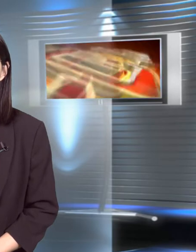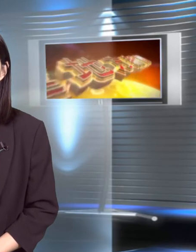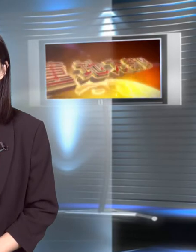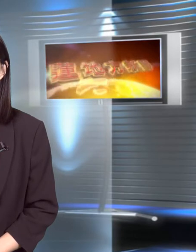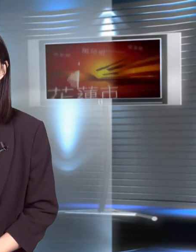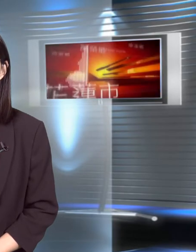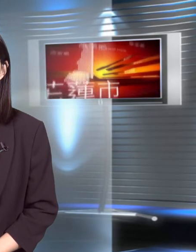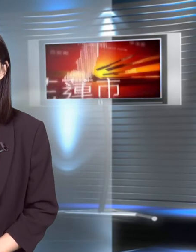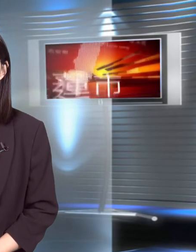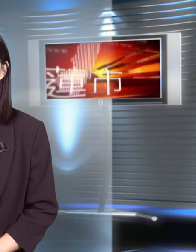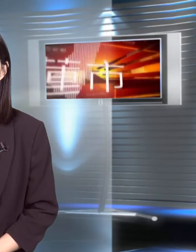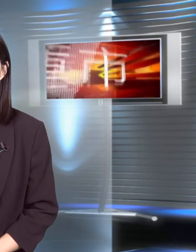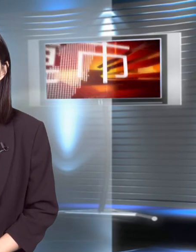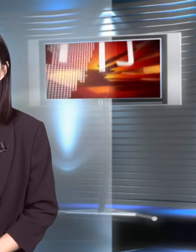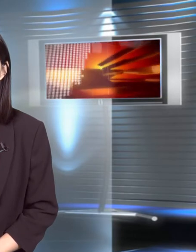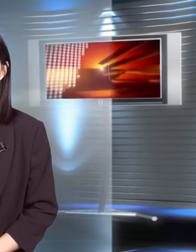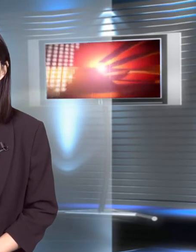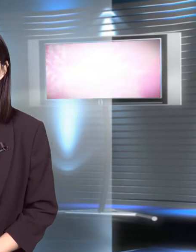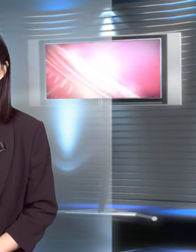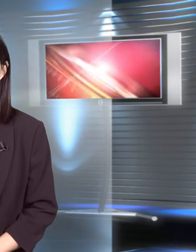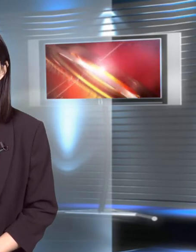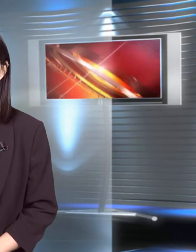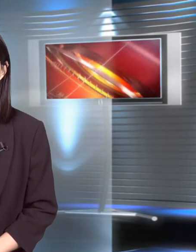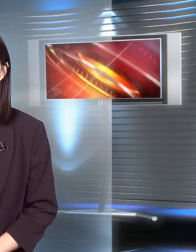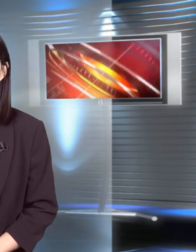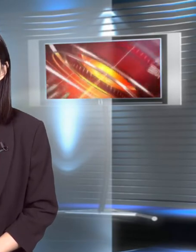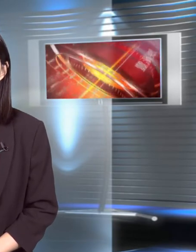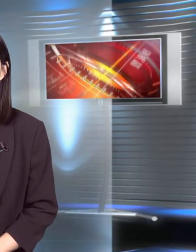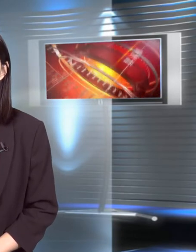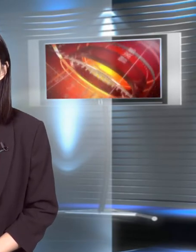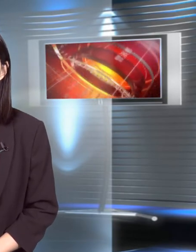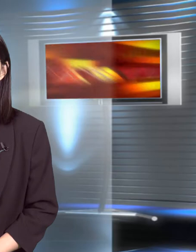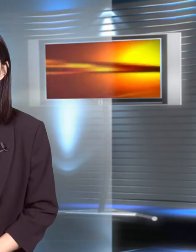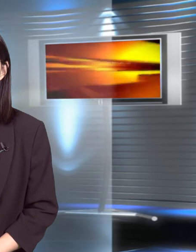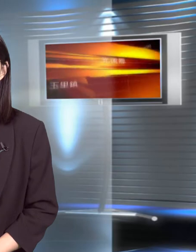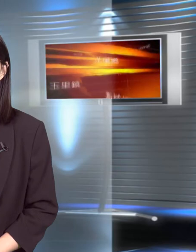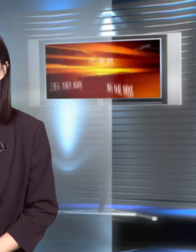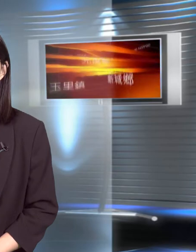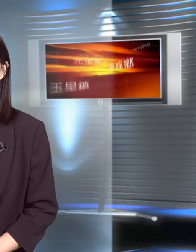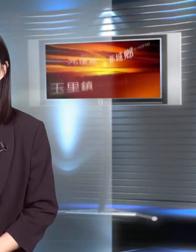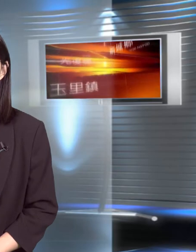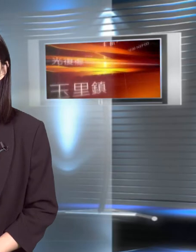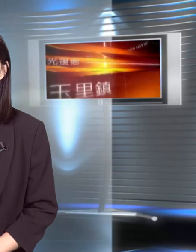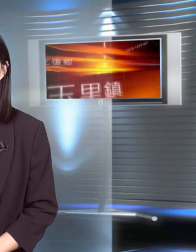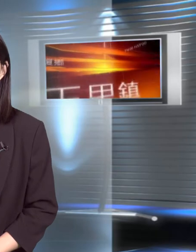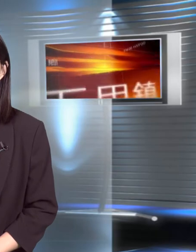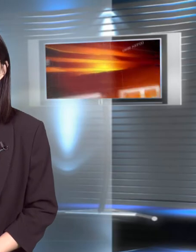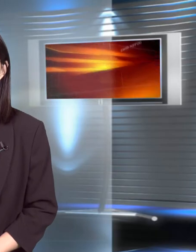45,269例，而花莲新增了689名。而花莲县卫生局表示，